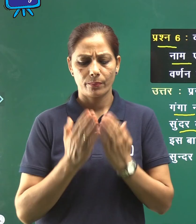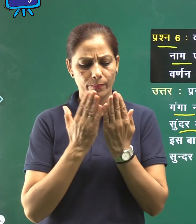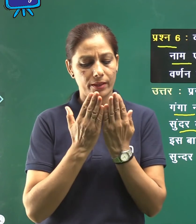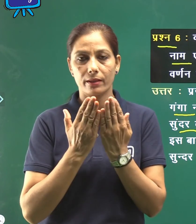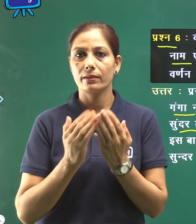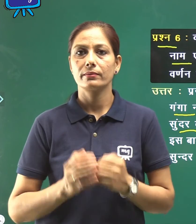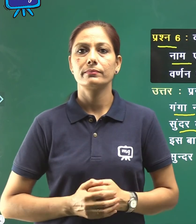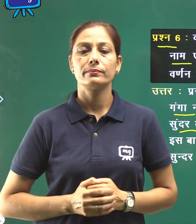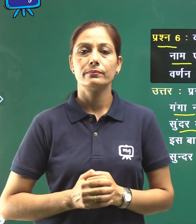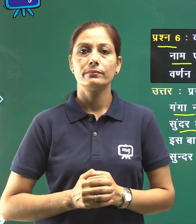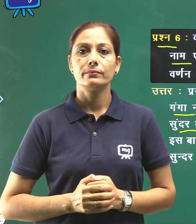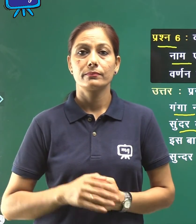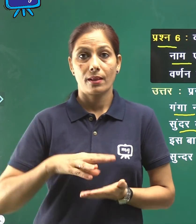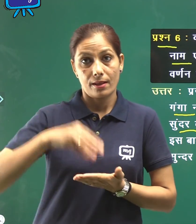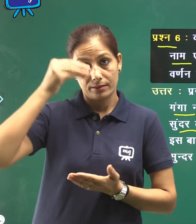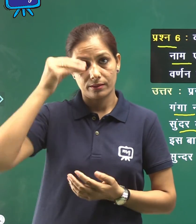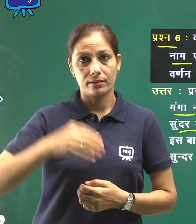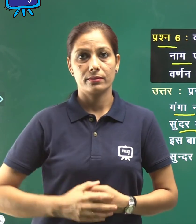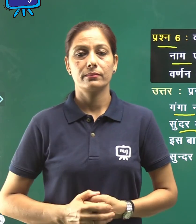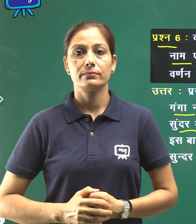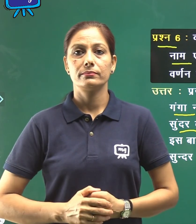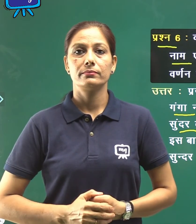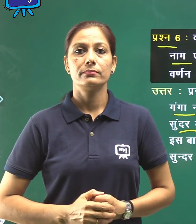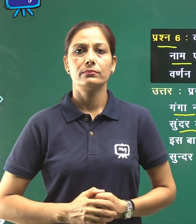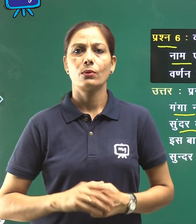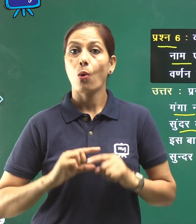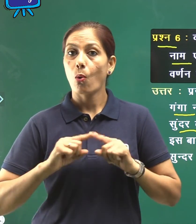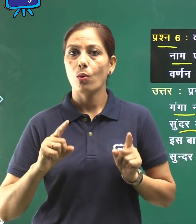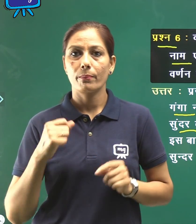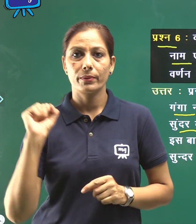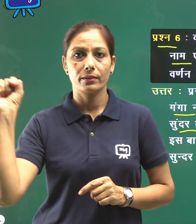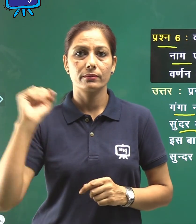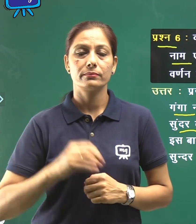पढ़ें, याद करें और अपनी